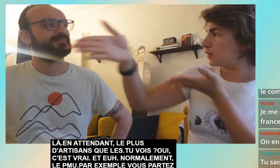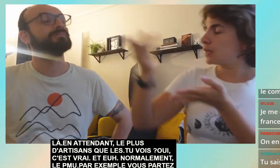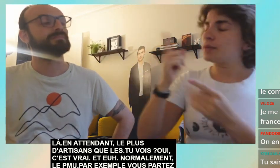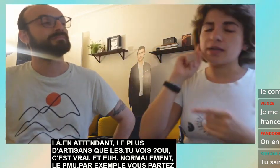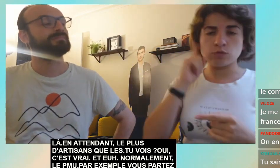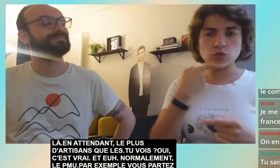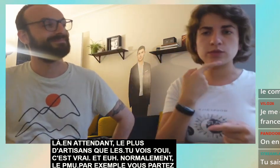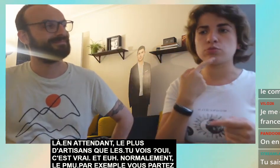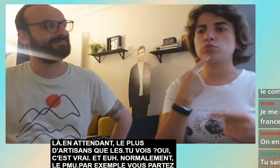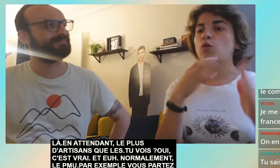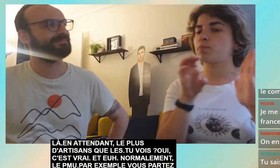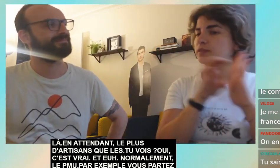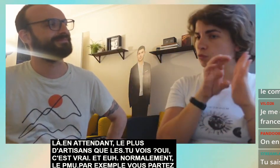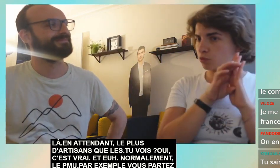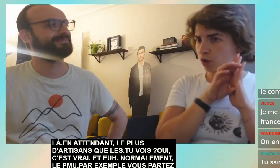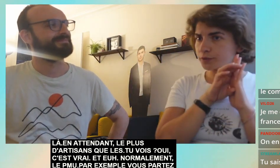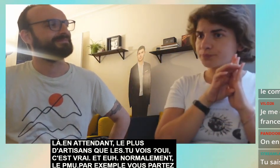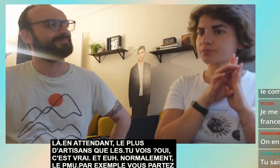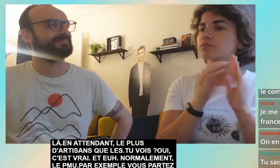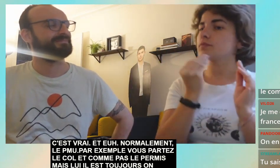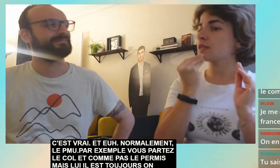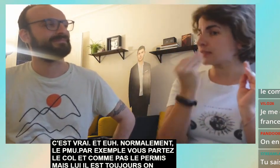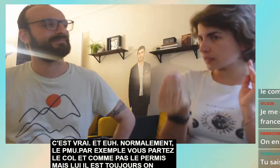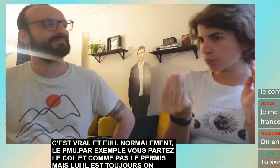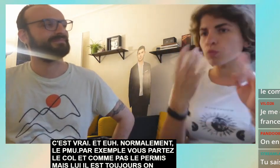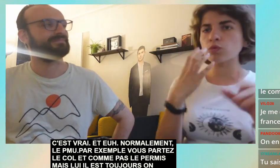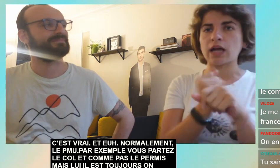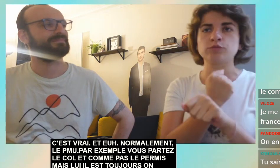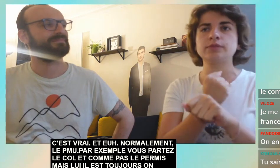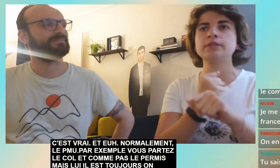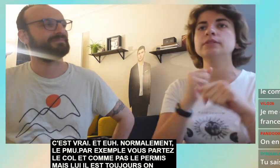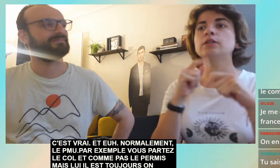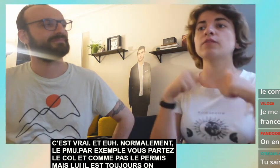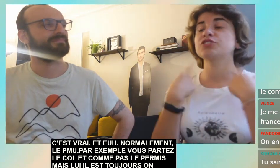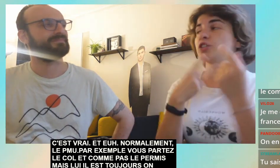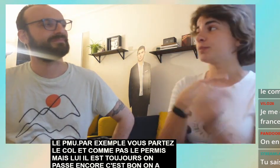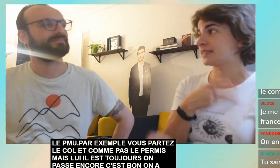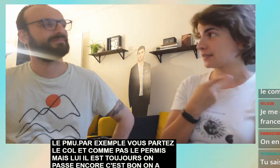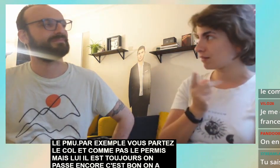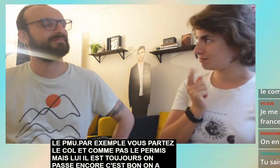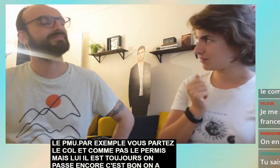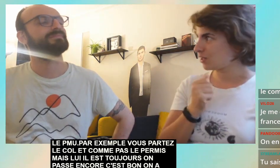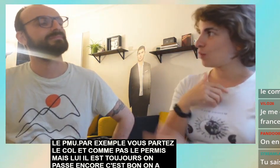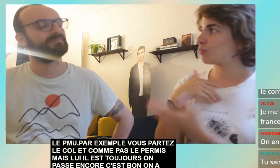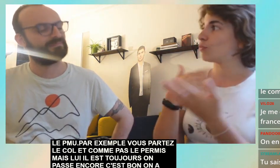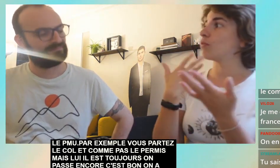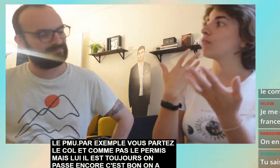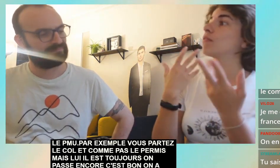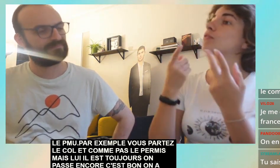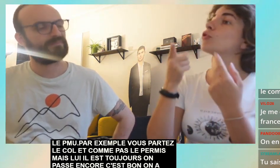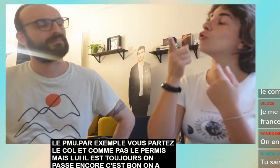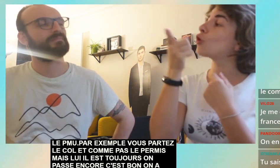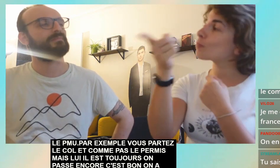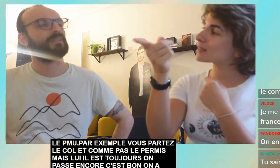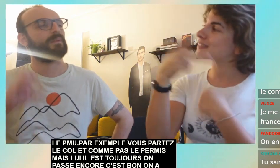Mhm. Mais nous, les sourds, on passe le code, c'est bon, on a réussi, on va chez le médecin, pour que le